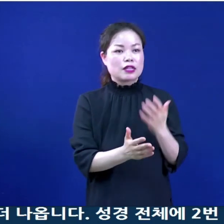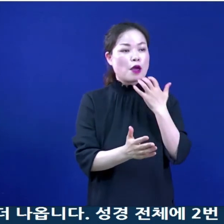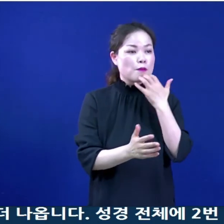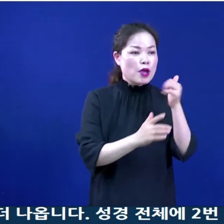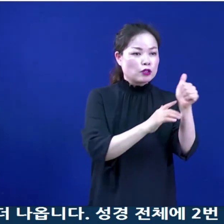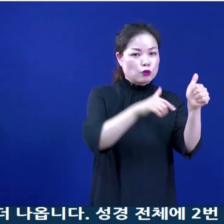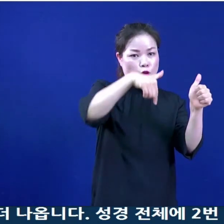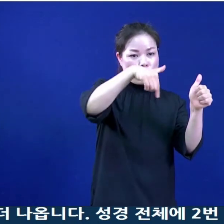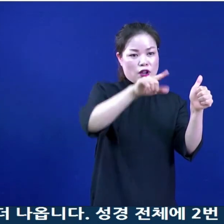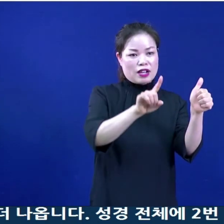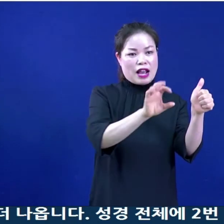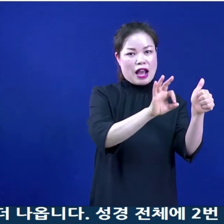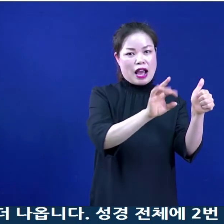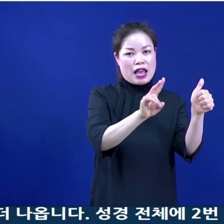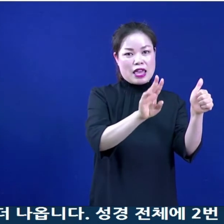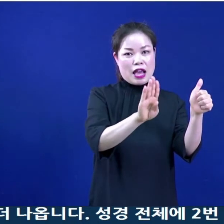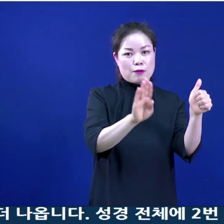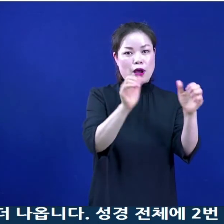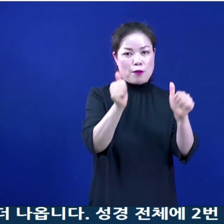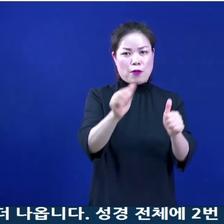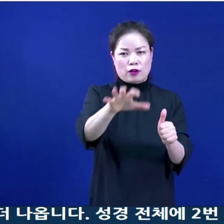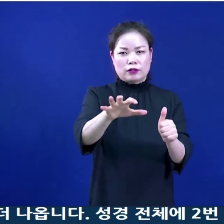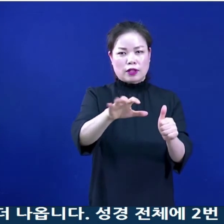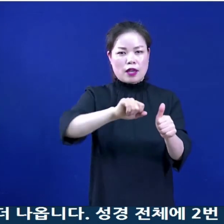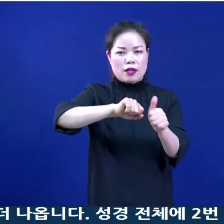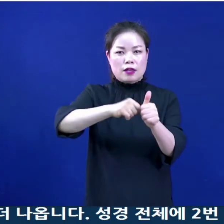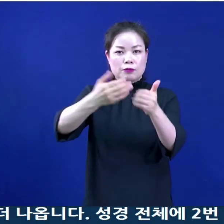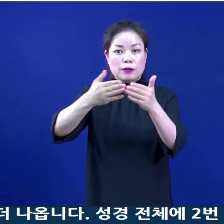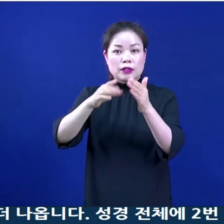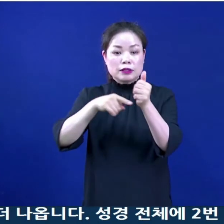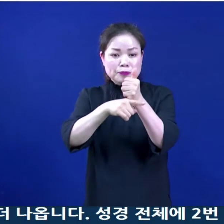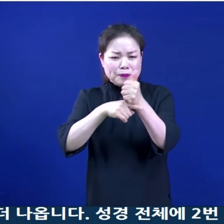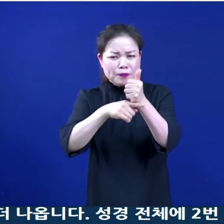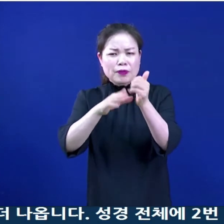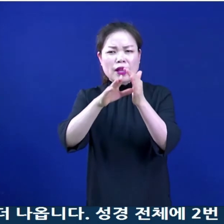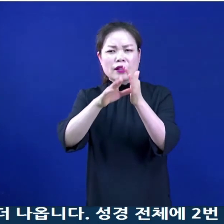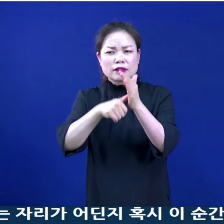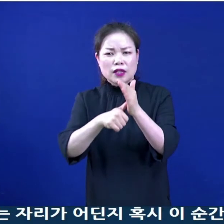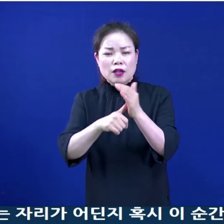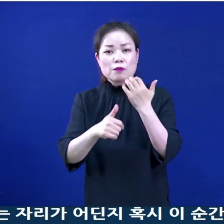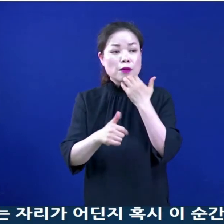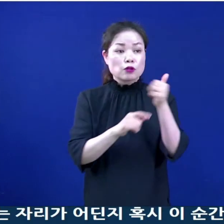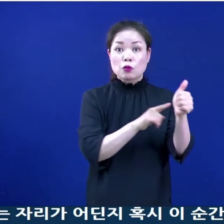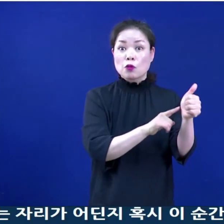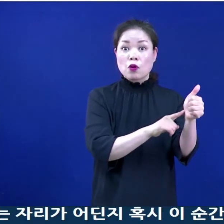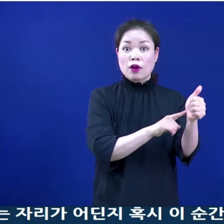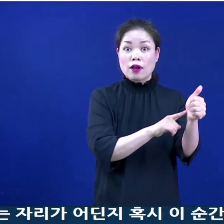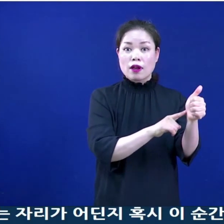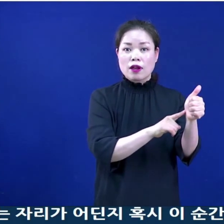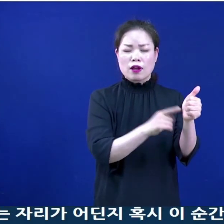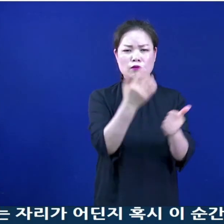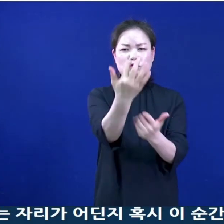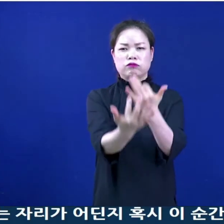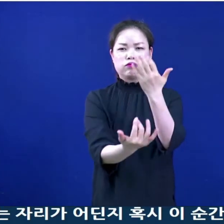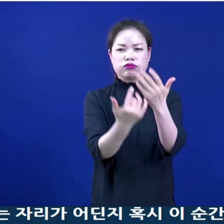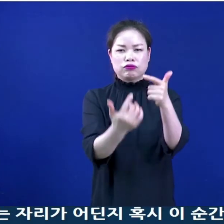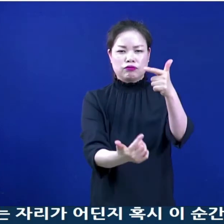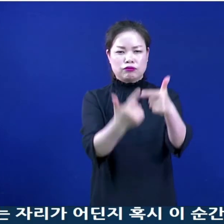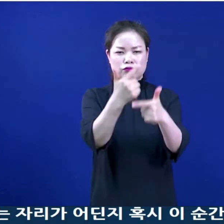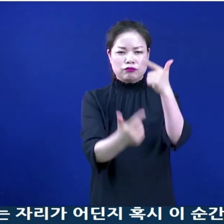들어가서 예수님 신문을 받고 있을 때 베드로가 뭘 하죠? 불을